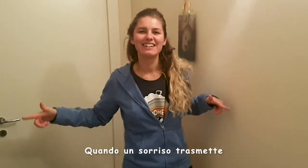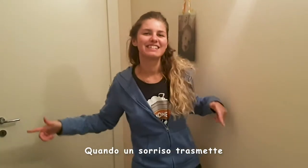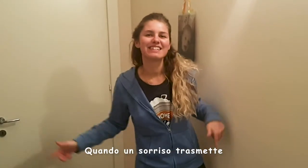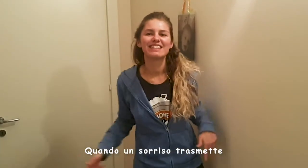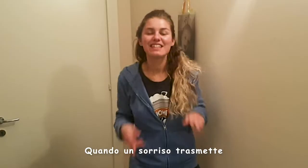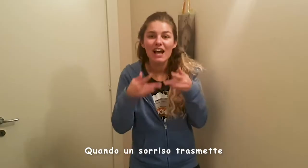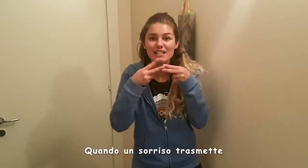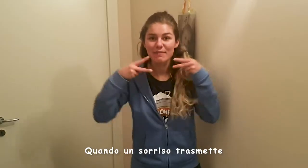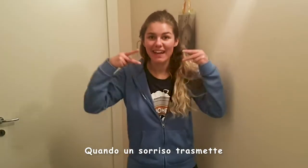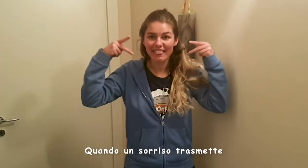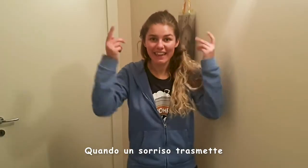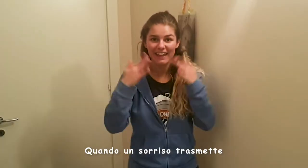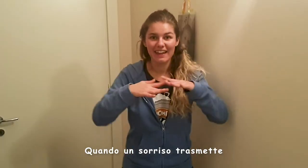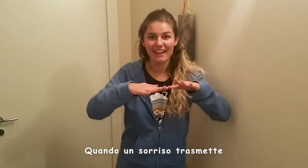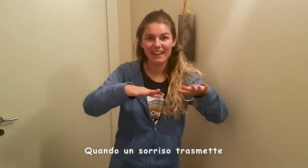un sorriso trasmette